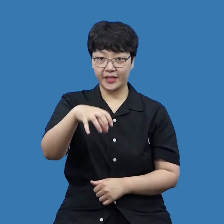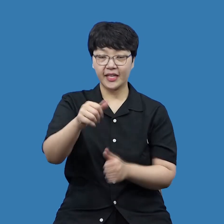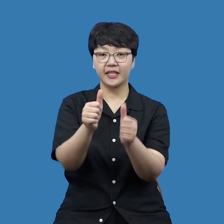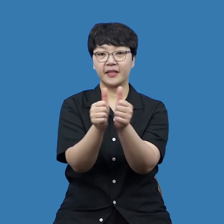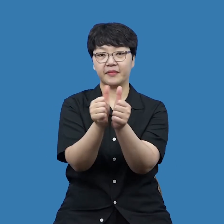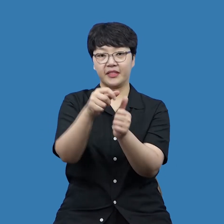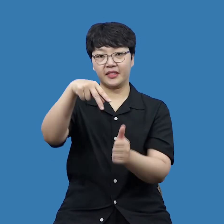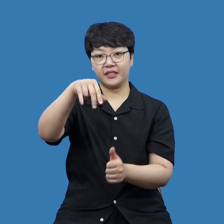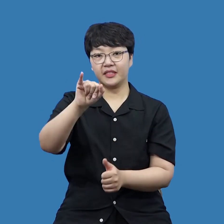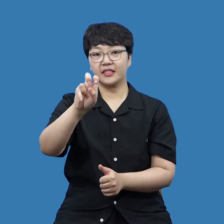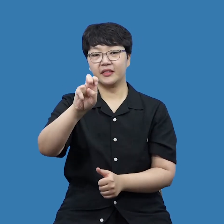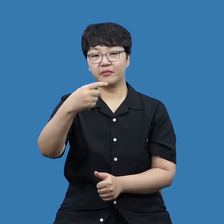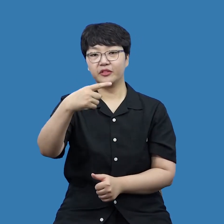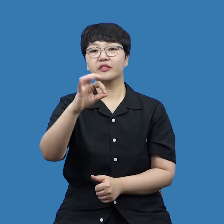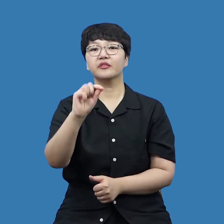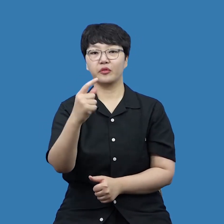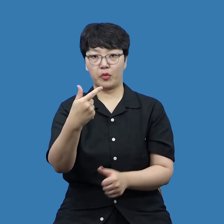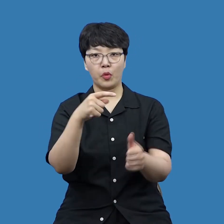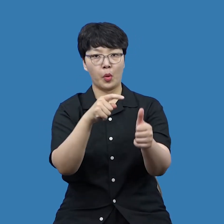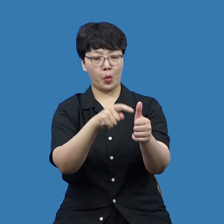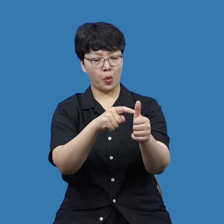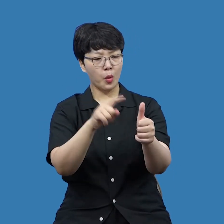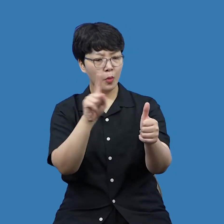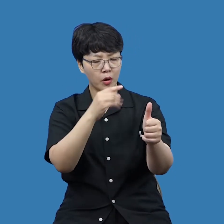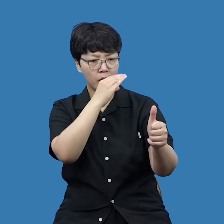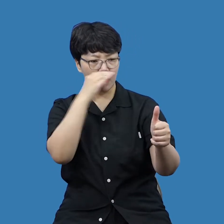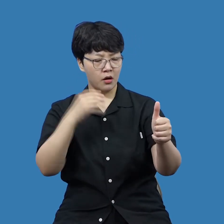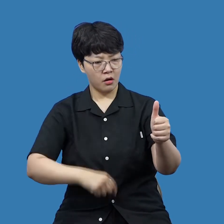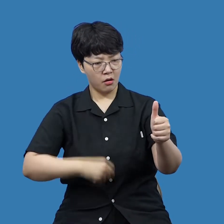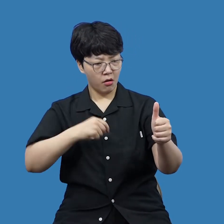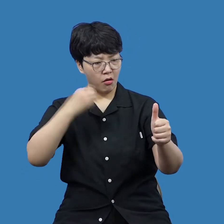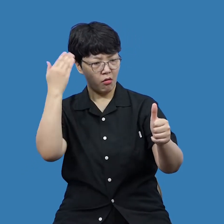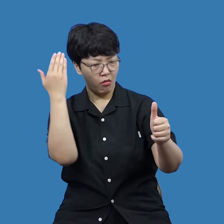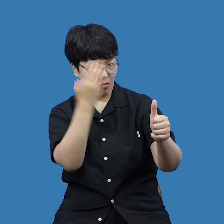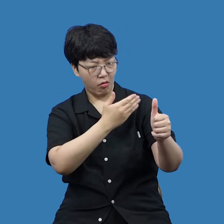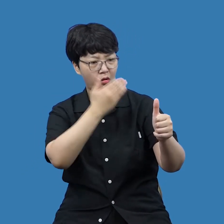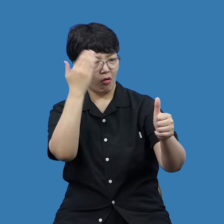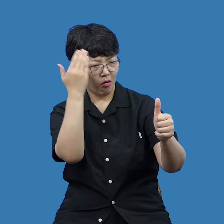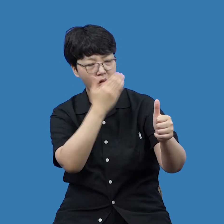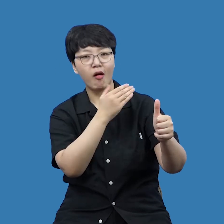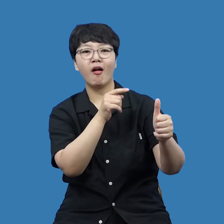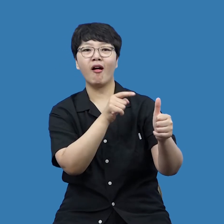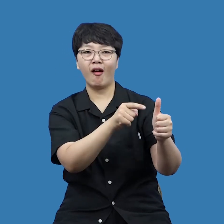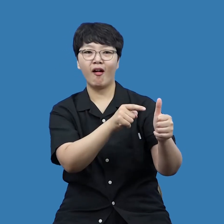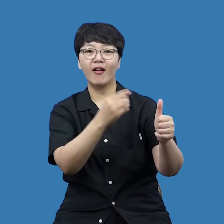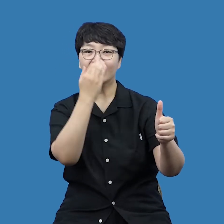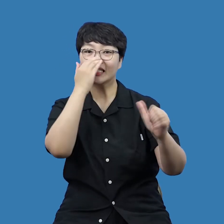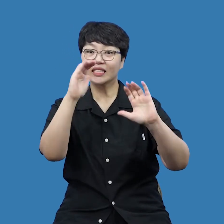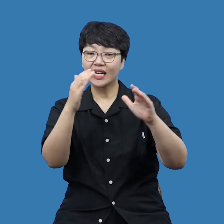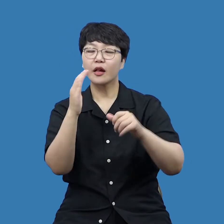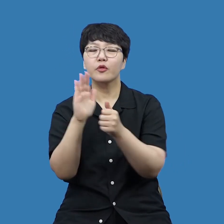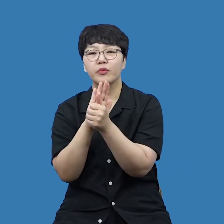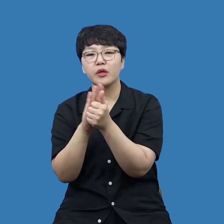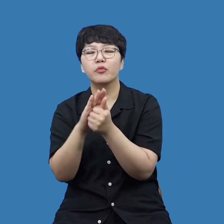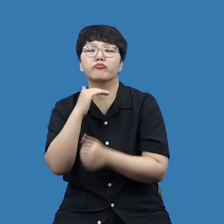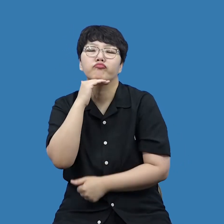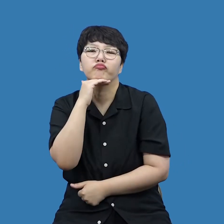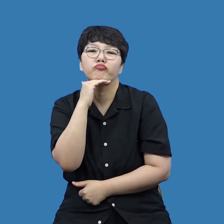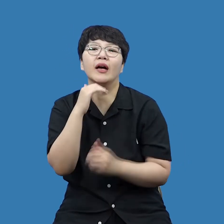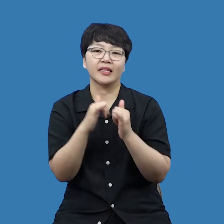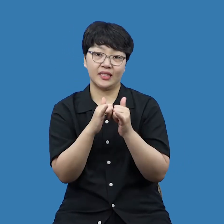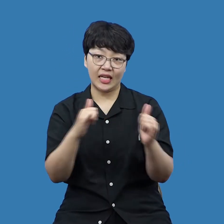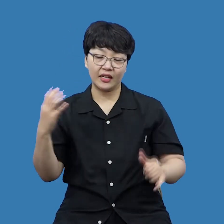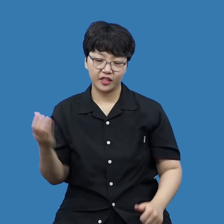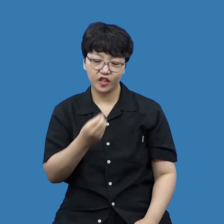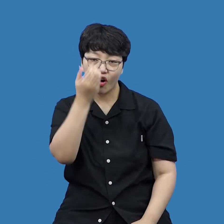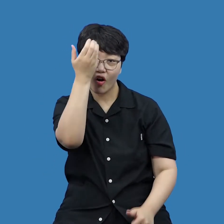시몬이라는 사람이 있으니 이 사람은 의롭고 경건하여 이스라엘의 위로를 기다리는 자라. 성령이